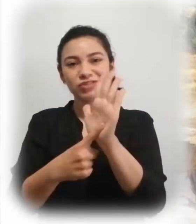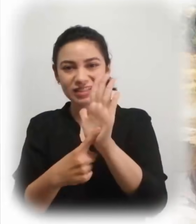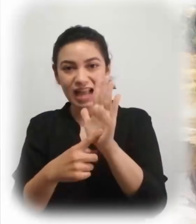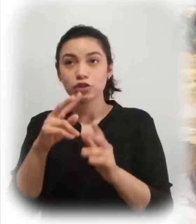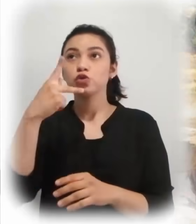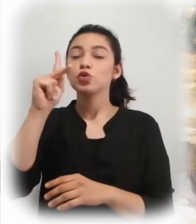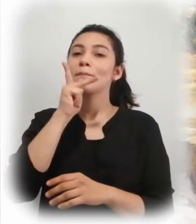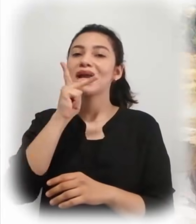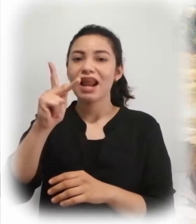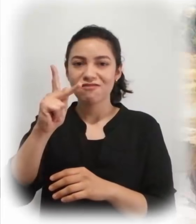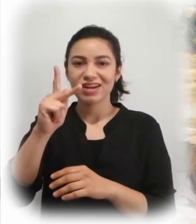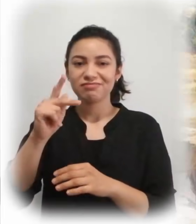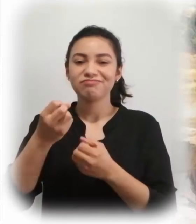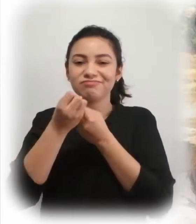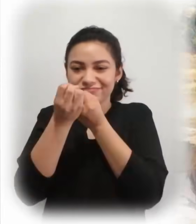por su palabra.